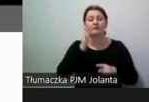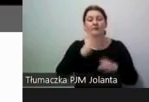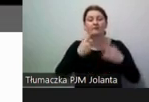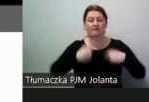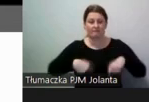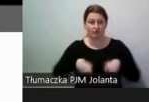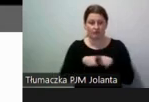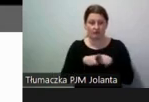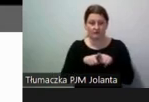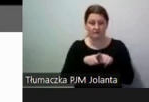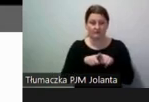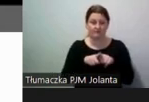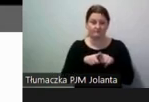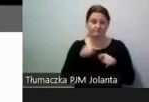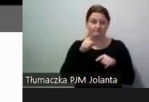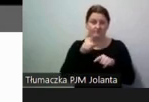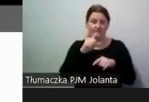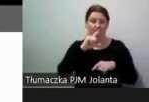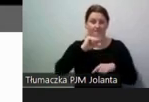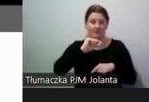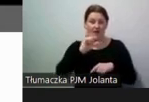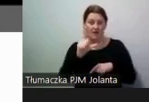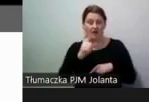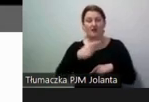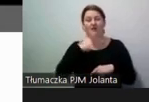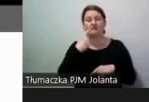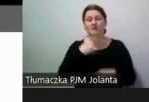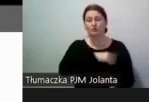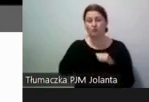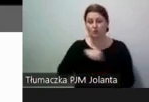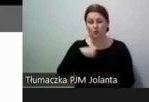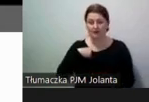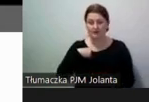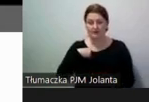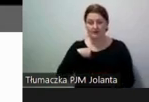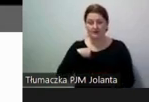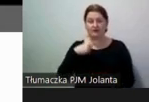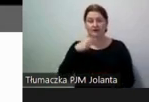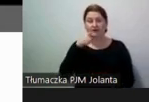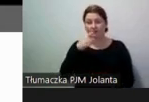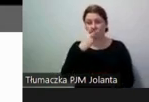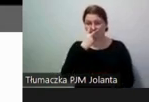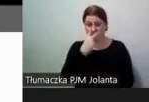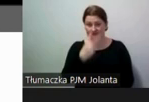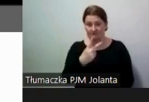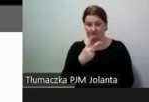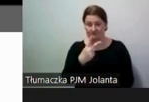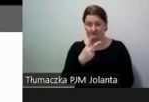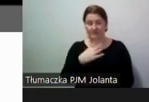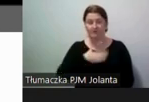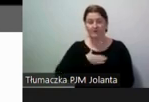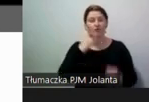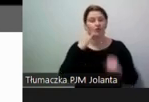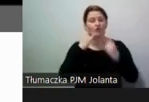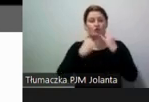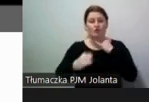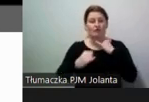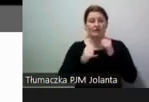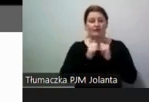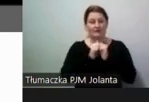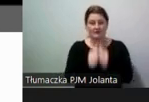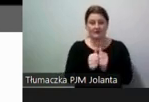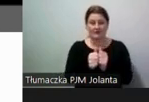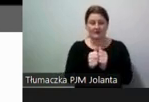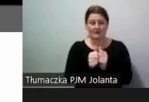wykonywał. Jeden z nich to wersja PL, czyli język polski. I tutaj, tak jak Państwo widzą, mamy różnego rodzaju typy